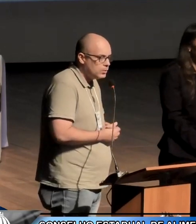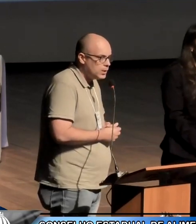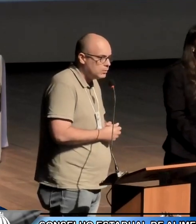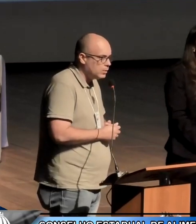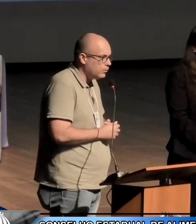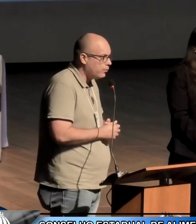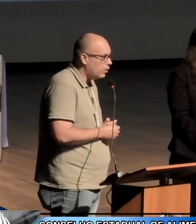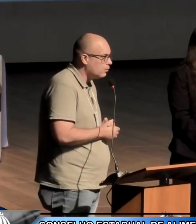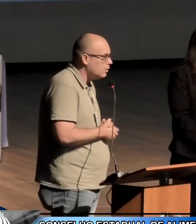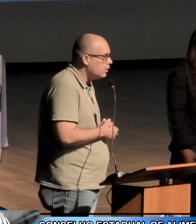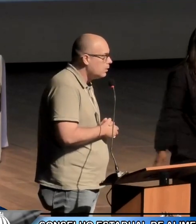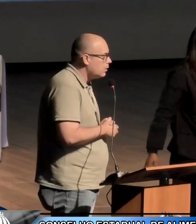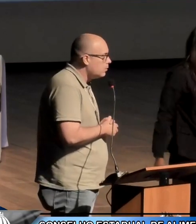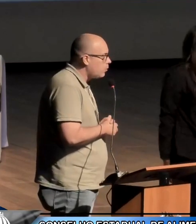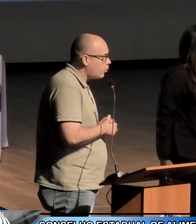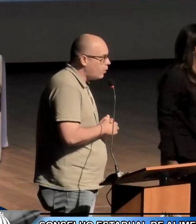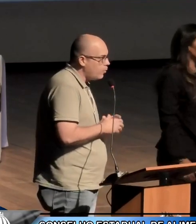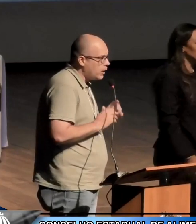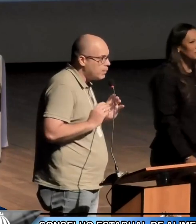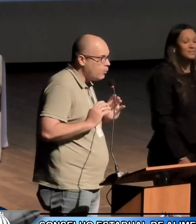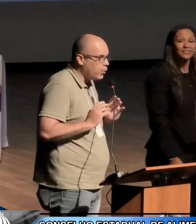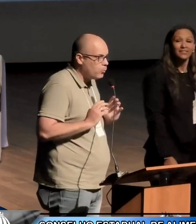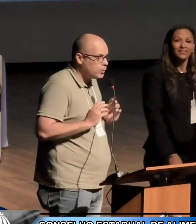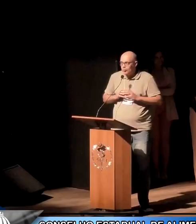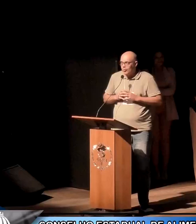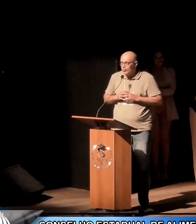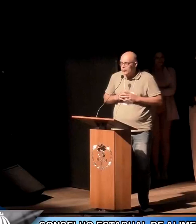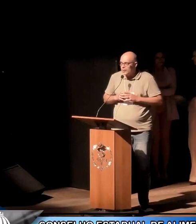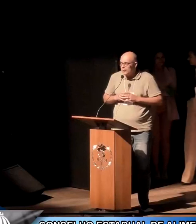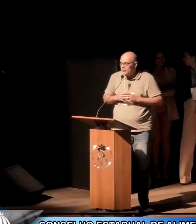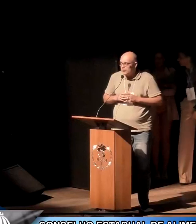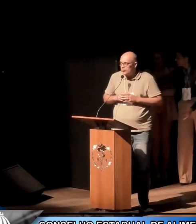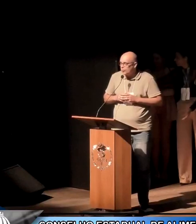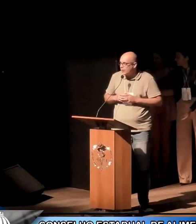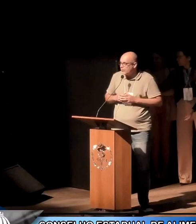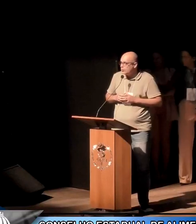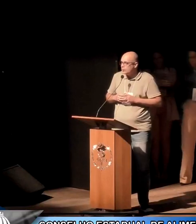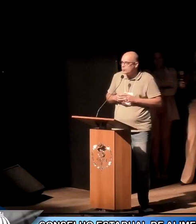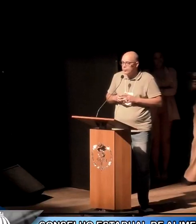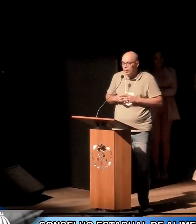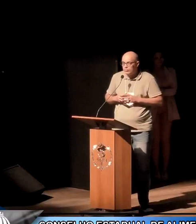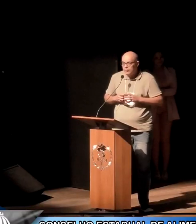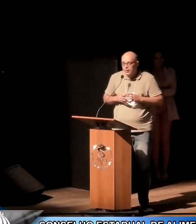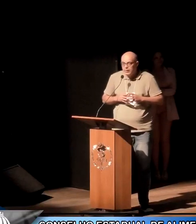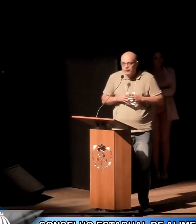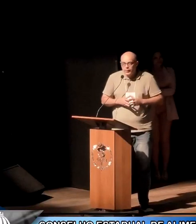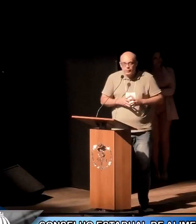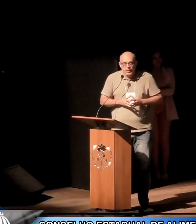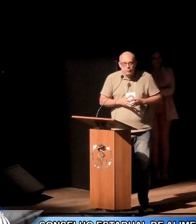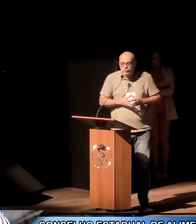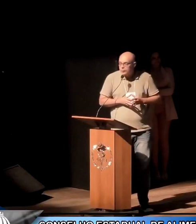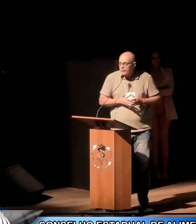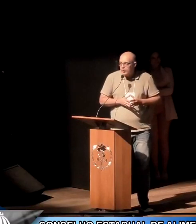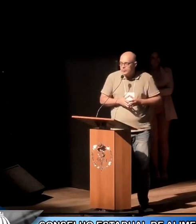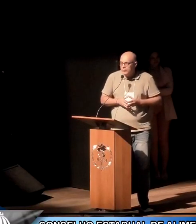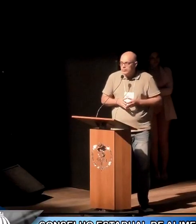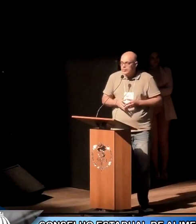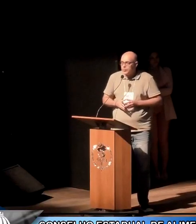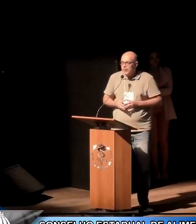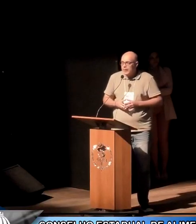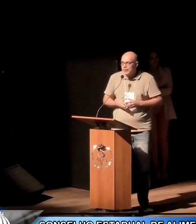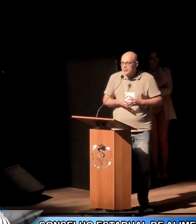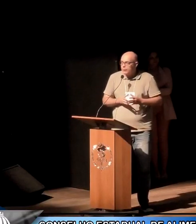vem Miriam ser coordenadora do fórum só cobrar um quebrar um pouco protocolo porque nós temos os coordenadores do fórum Infelizmente o José